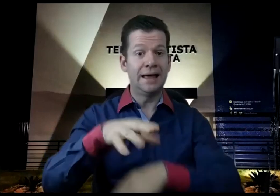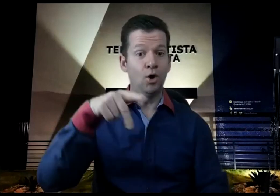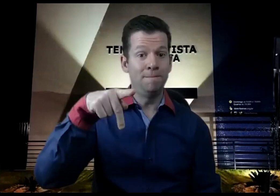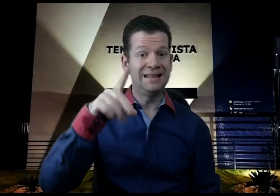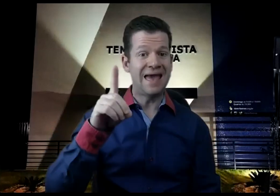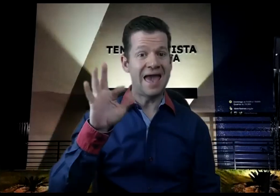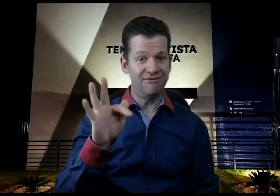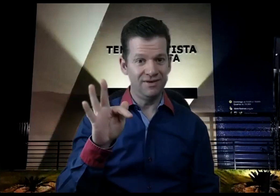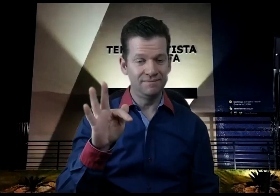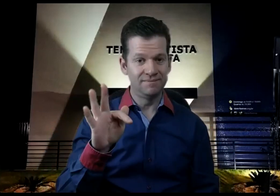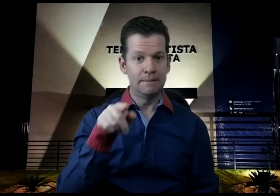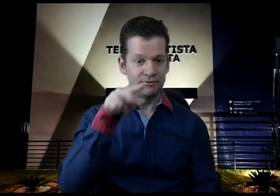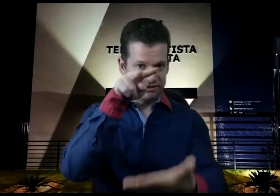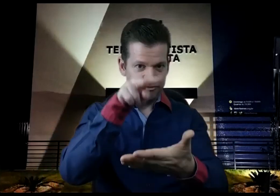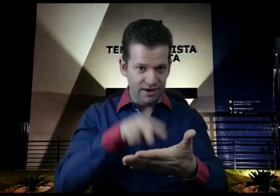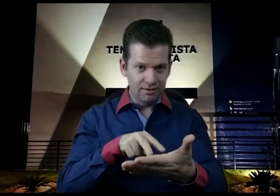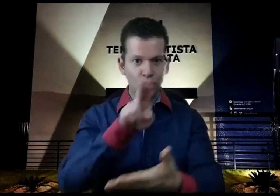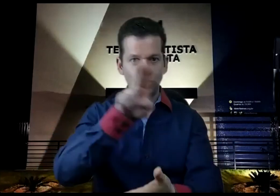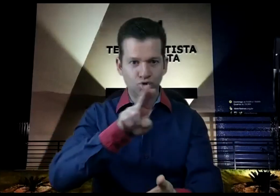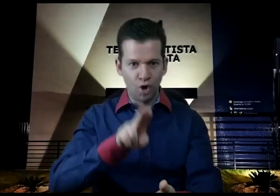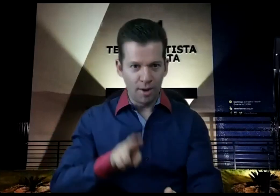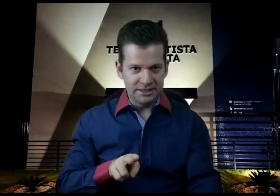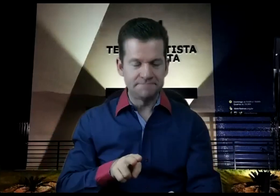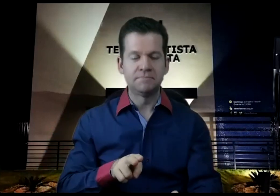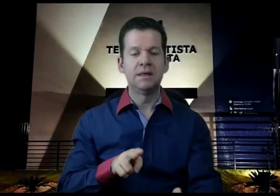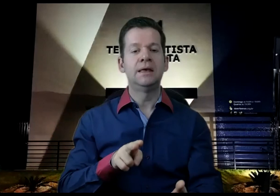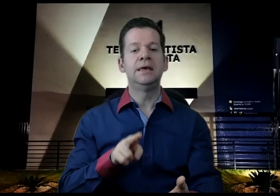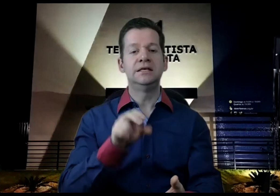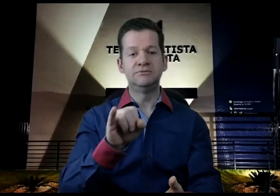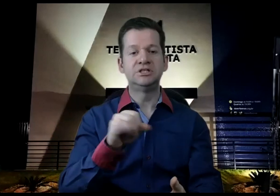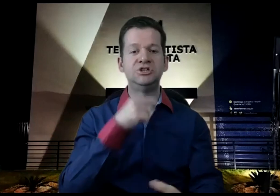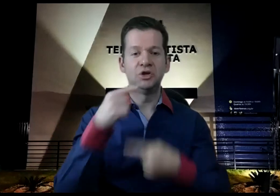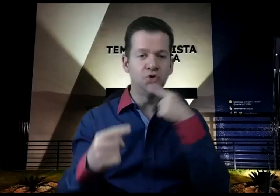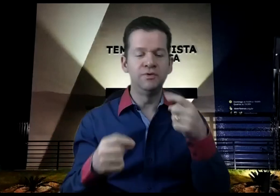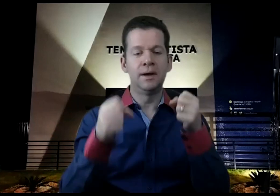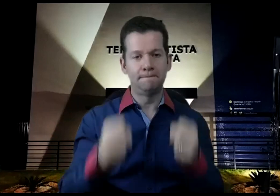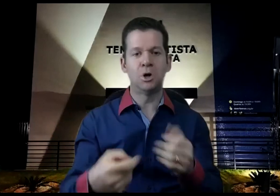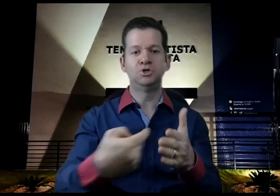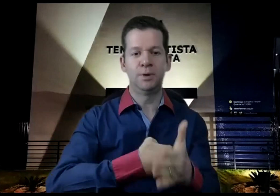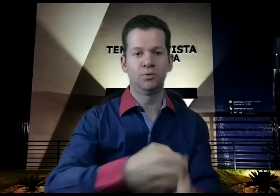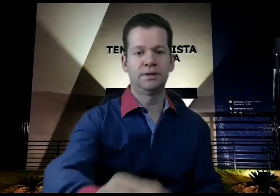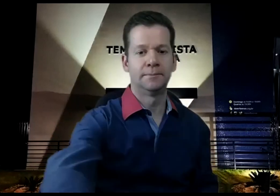o PDF para você ver os nomes. E se você tiver dúvida, pode perguntar.